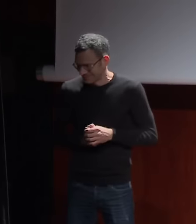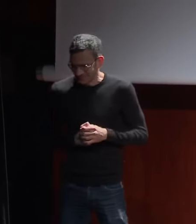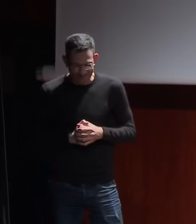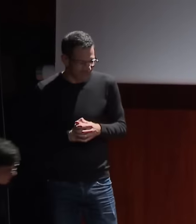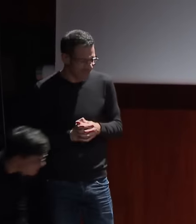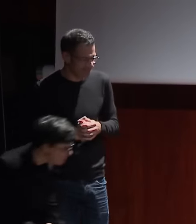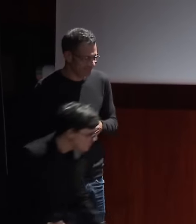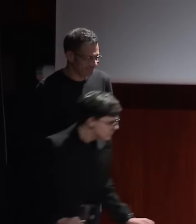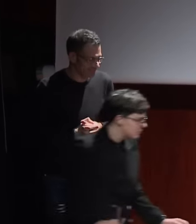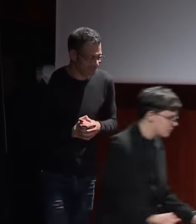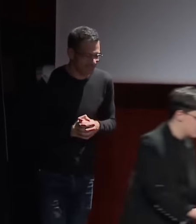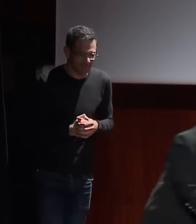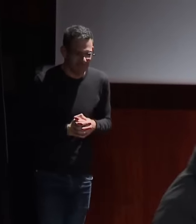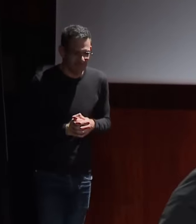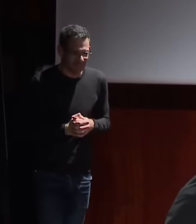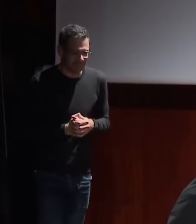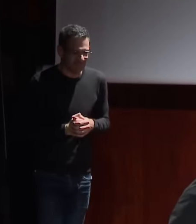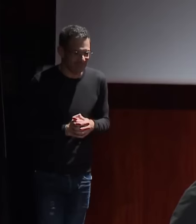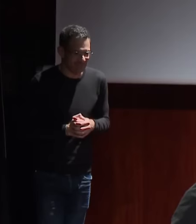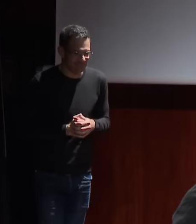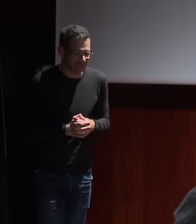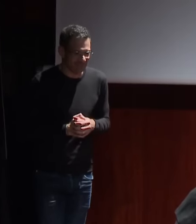Je vous en prie.